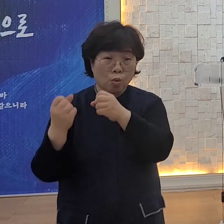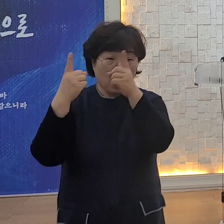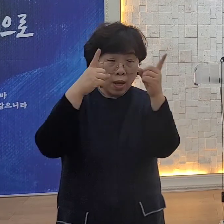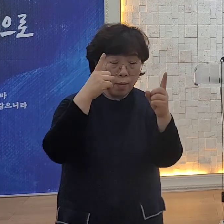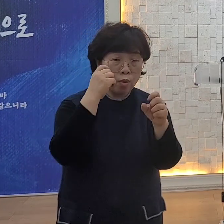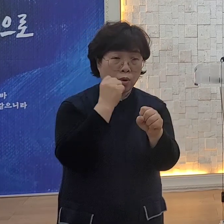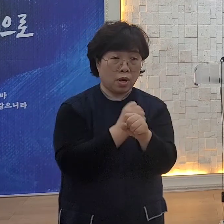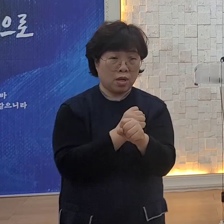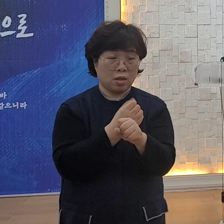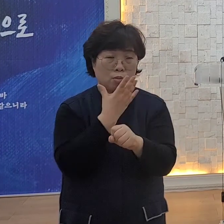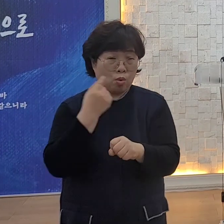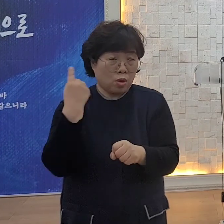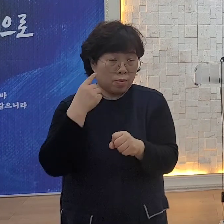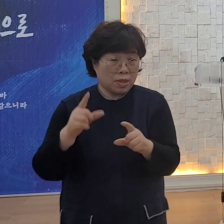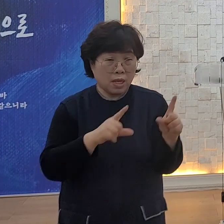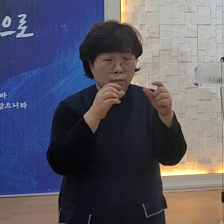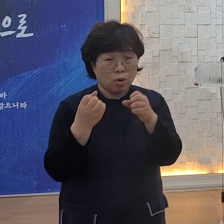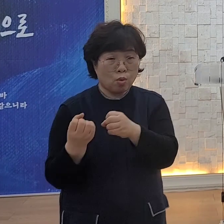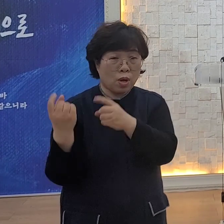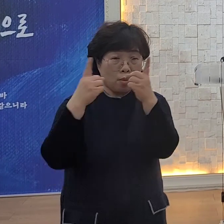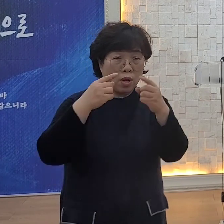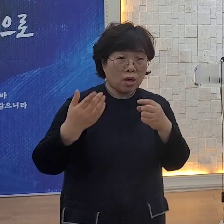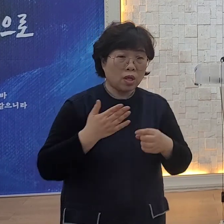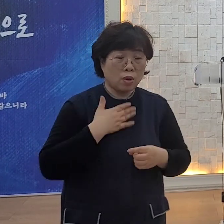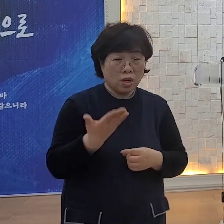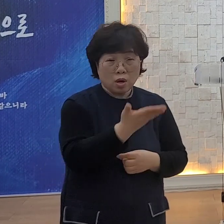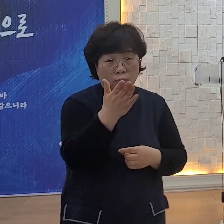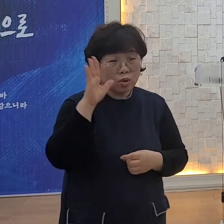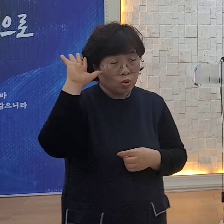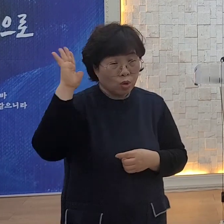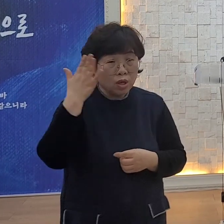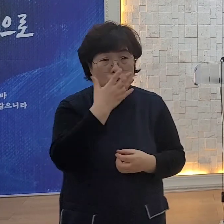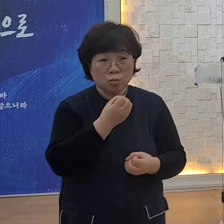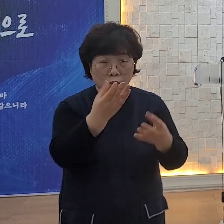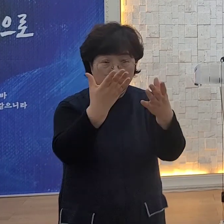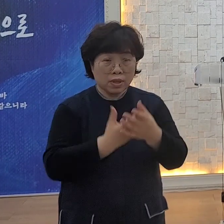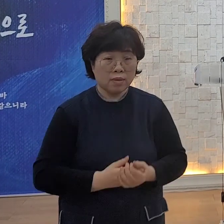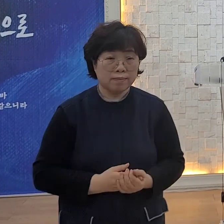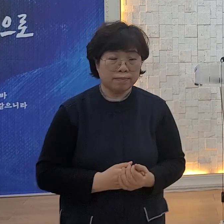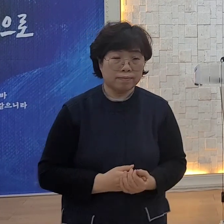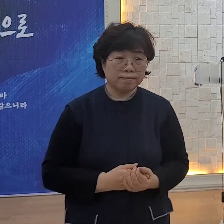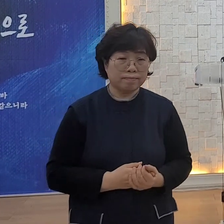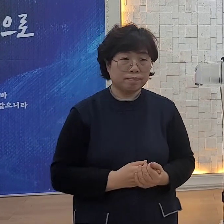삶을 회복할 수 있는 저와 여러분 다 되시기를 주님의 이름으로 축복합니다. 주신 말씀 생각하면서 우리